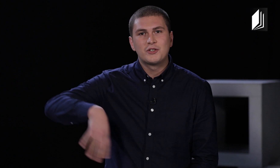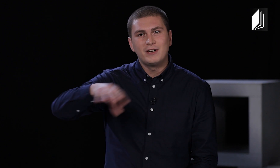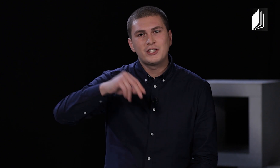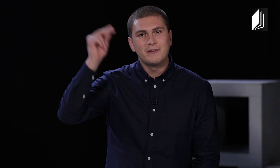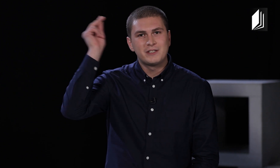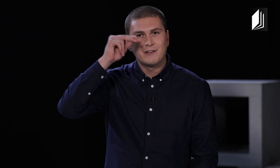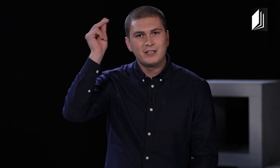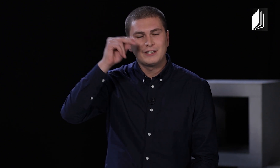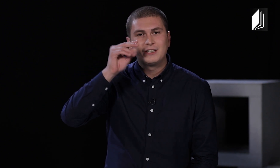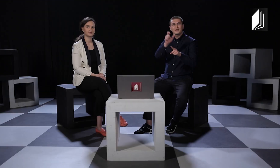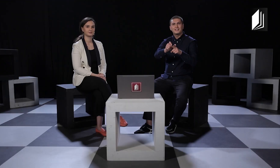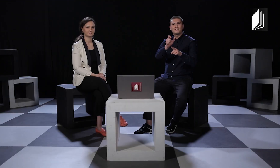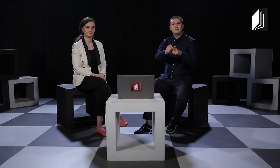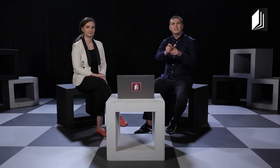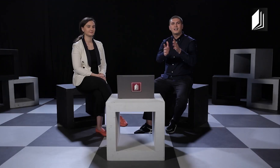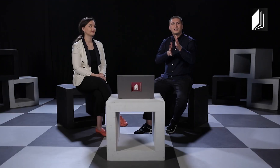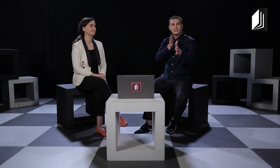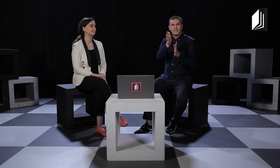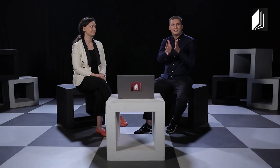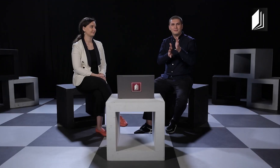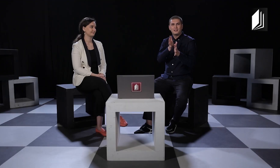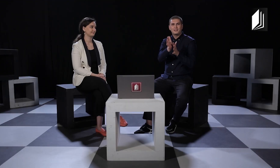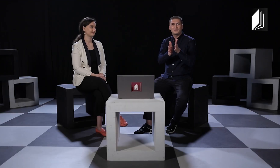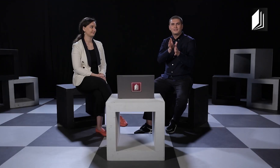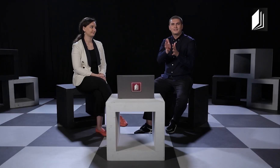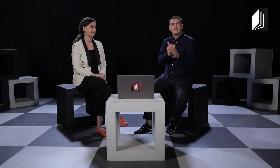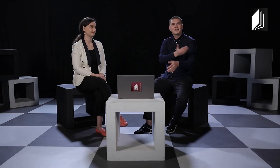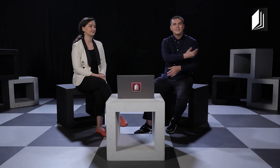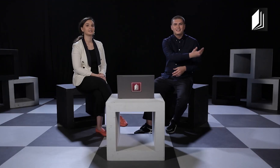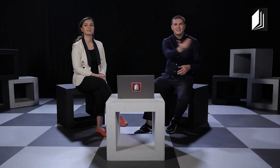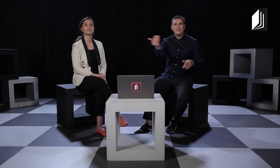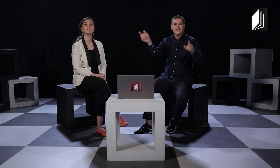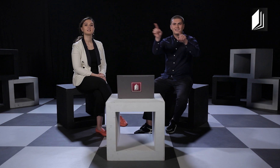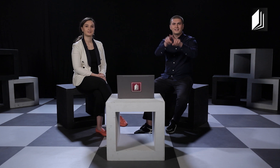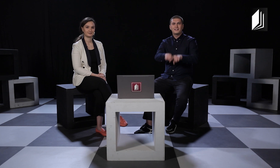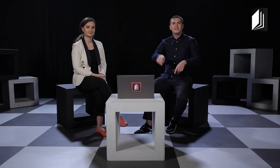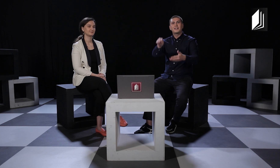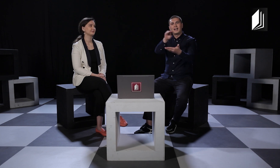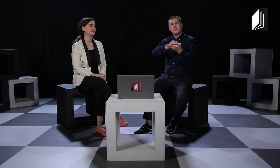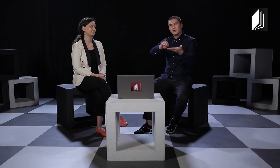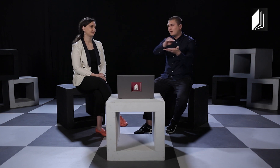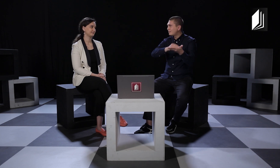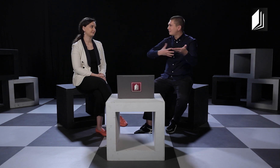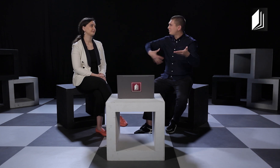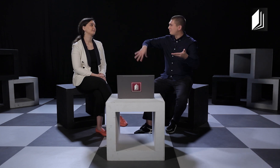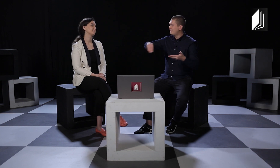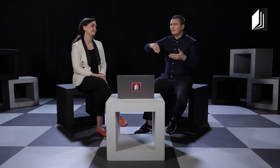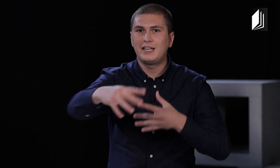ჩვენ შევისწავლეთ სიტყვები და ჟესტები. თქვენც გაიმეორეთ ჩვენთან